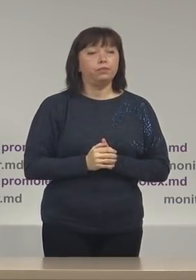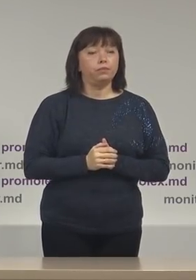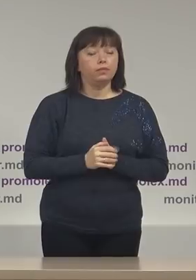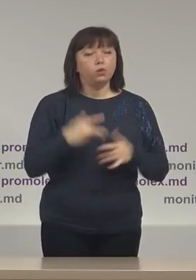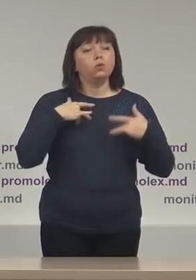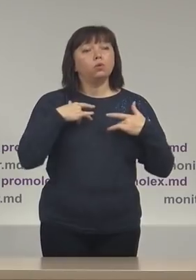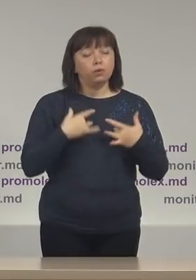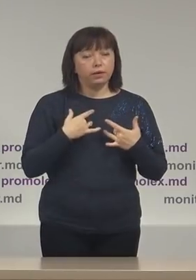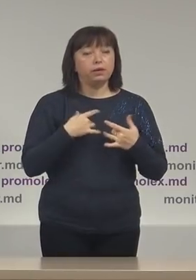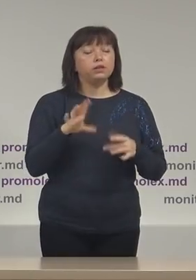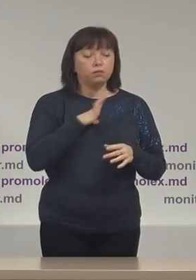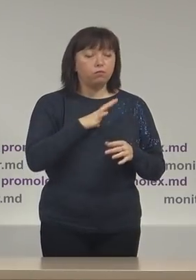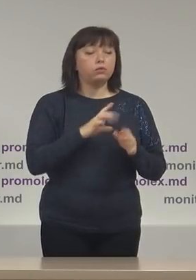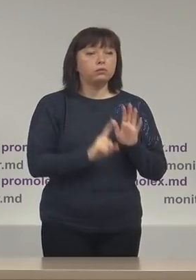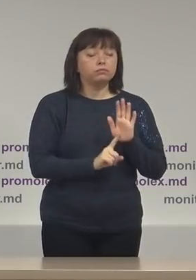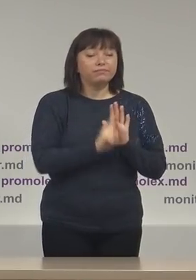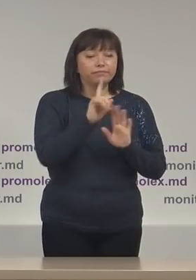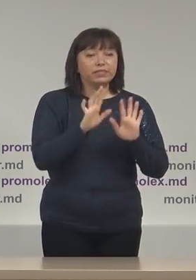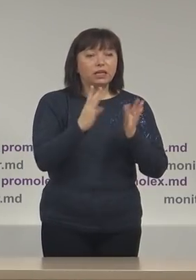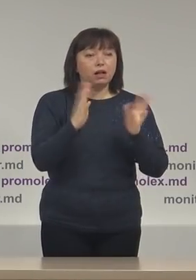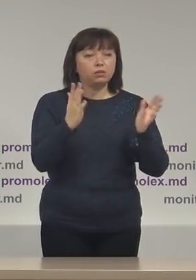Cu regret și primele cazuri de